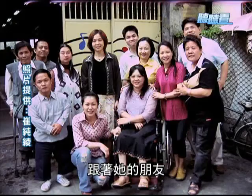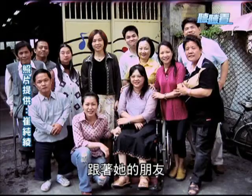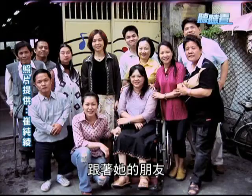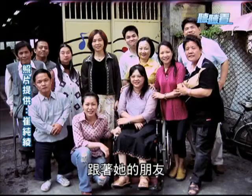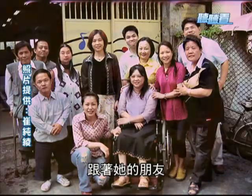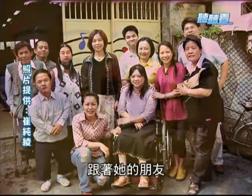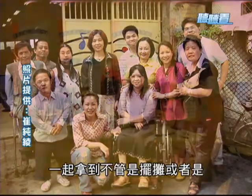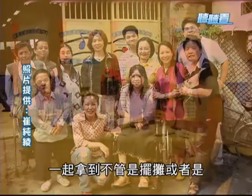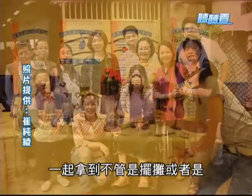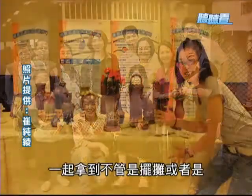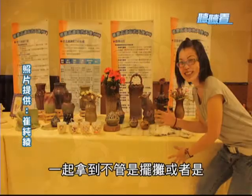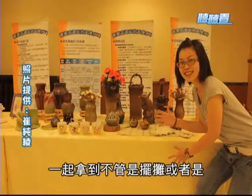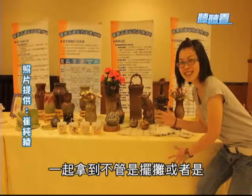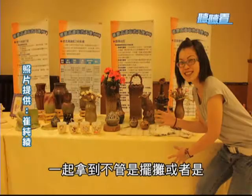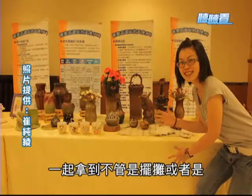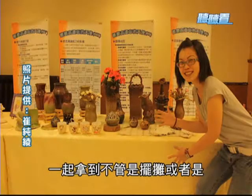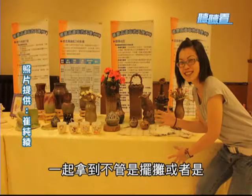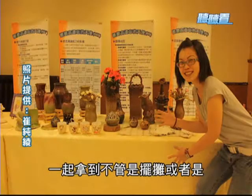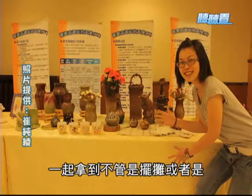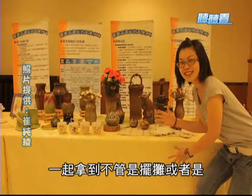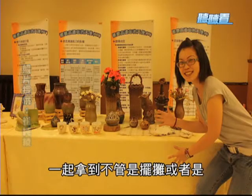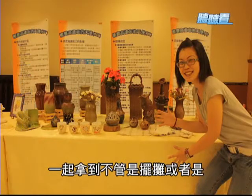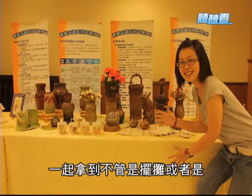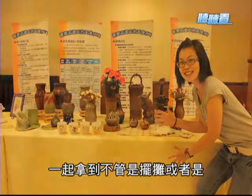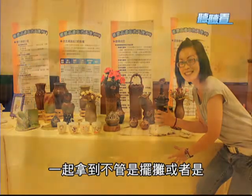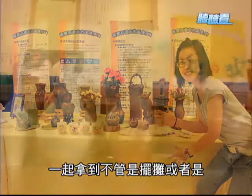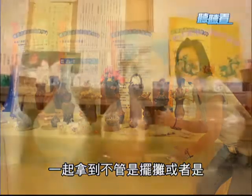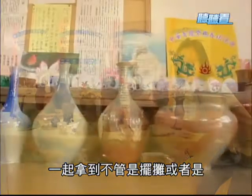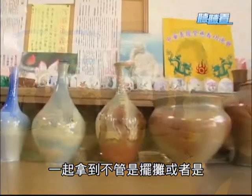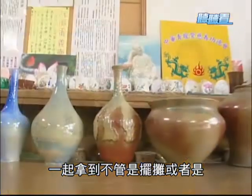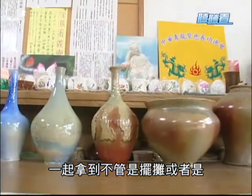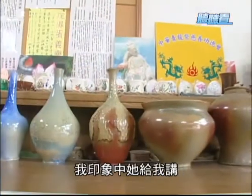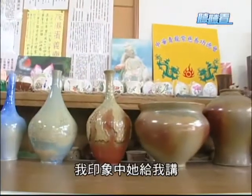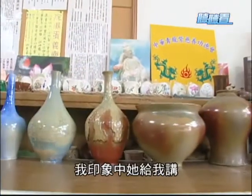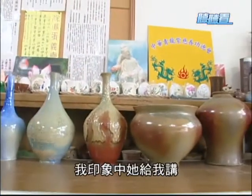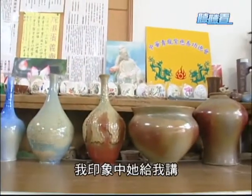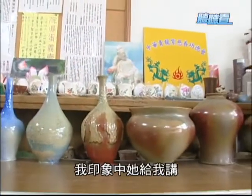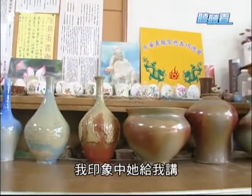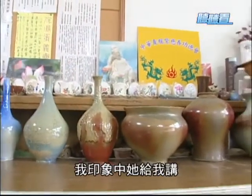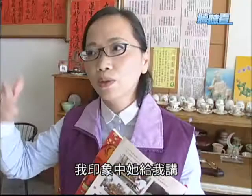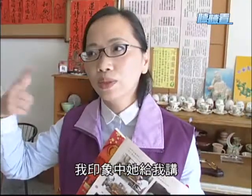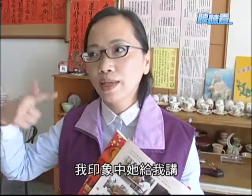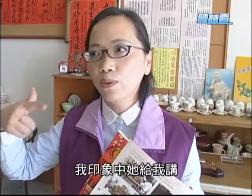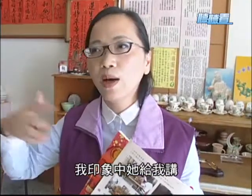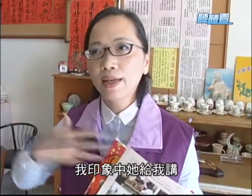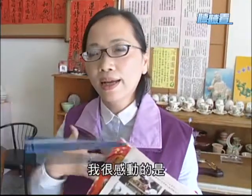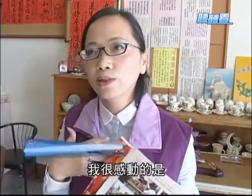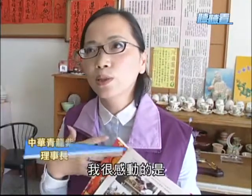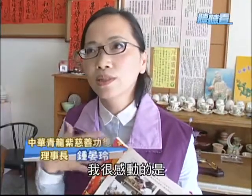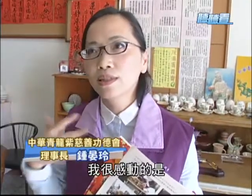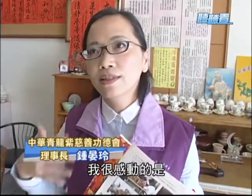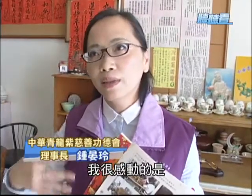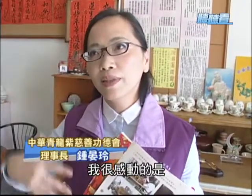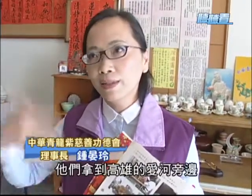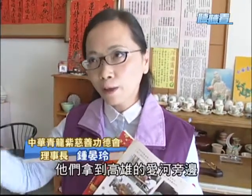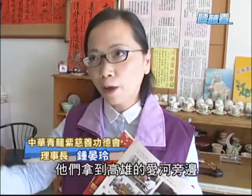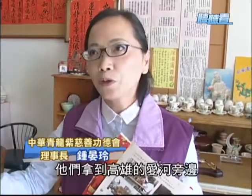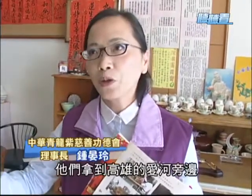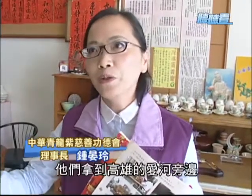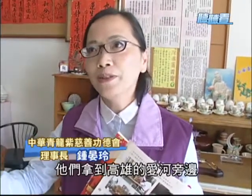友一起拿到，不管是摆摊，或者是我印象中她给我讲，我很感动的是，他们拿到高雄